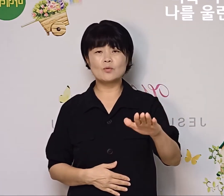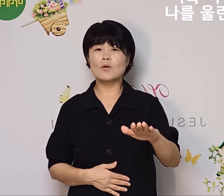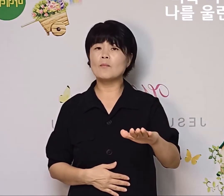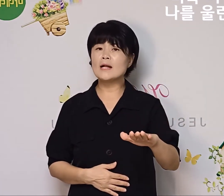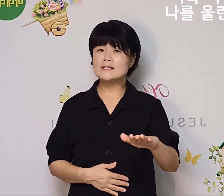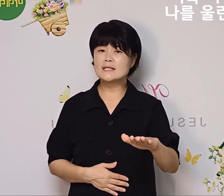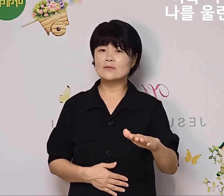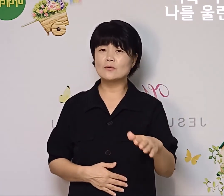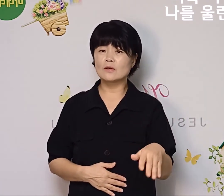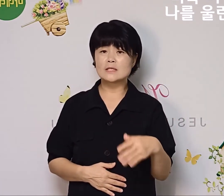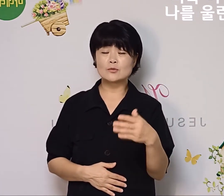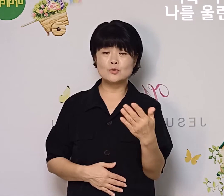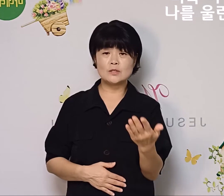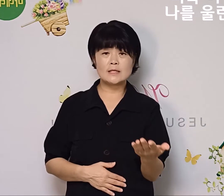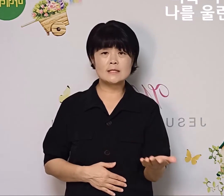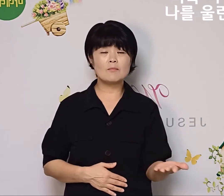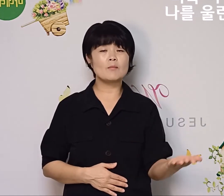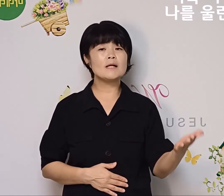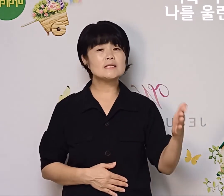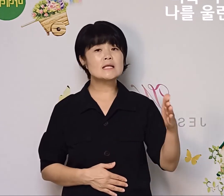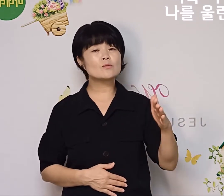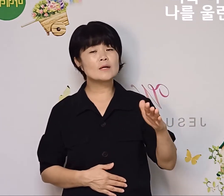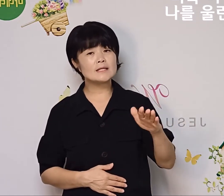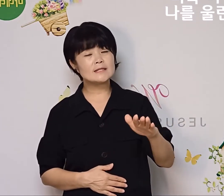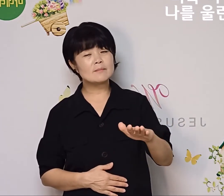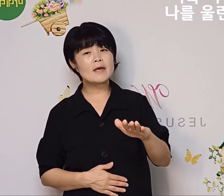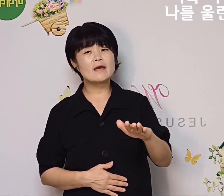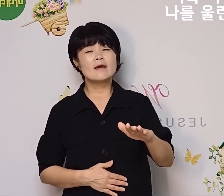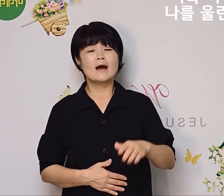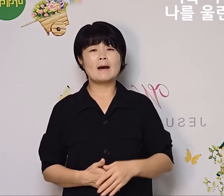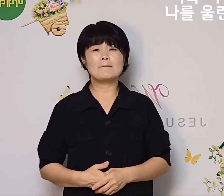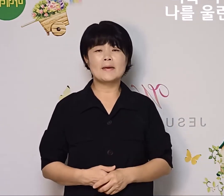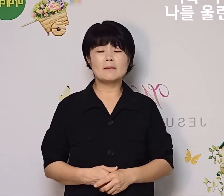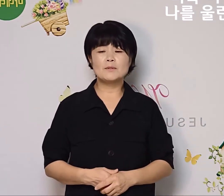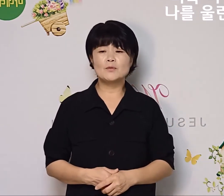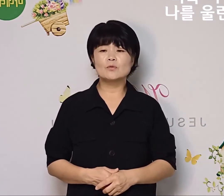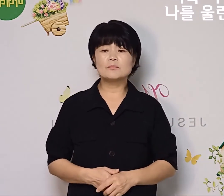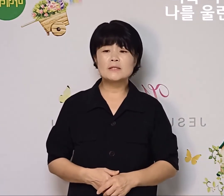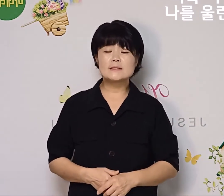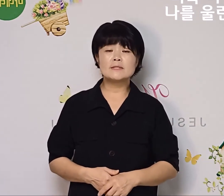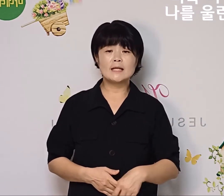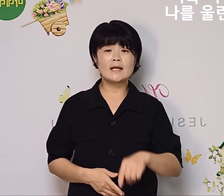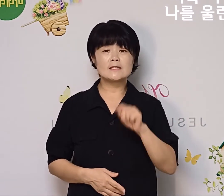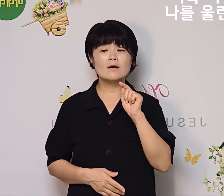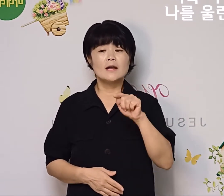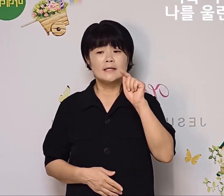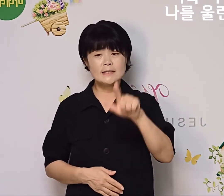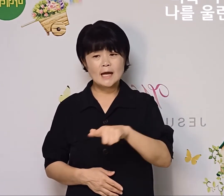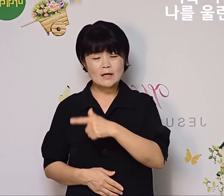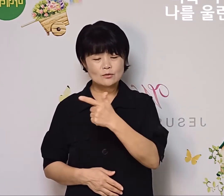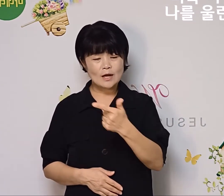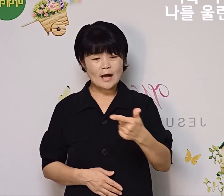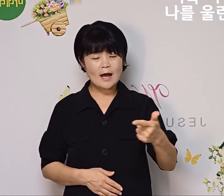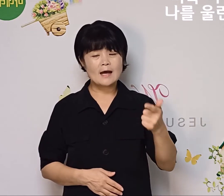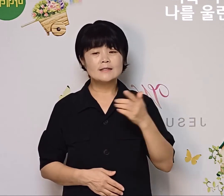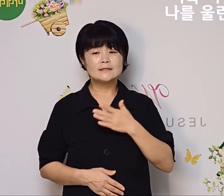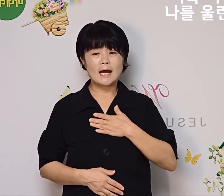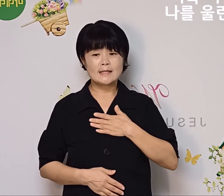뭐뭐 할지라도 여기서 뒤에서 뭐뭐 할지라도가 있기 때문에 앞에 비록은 뺐습니다. 그래서 이 하루가